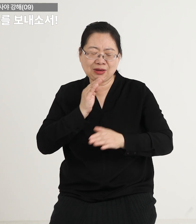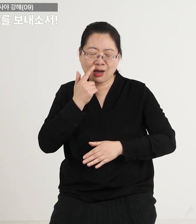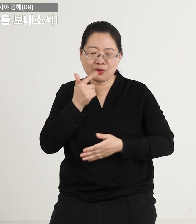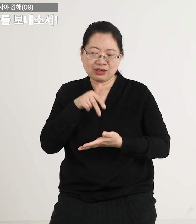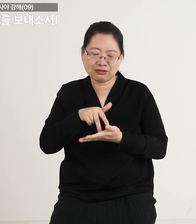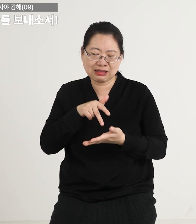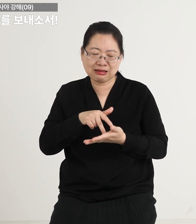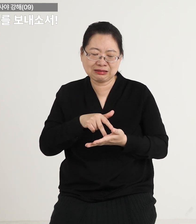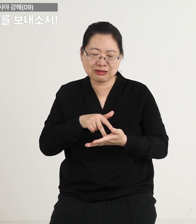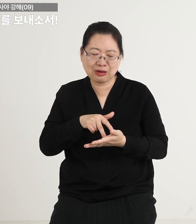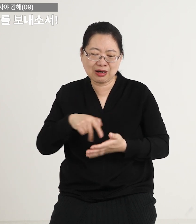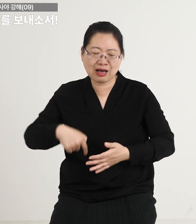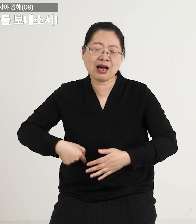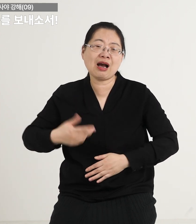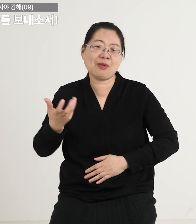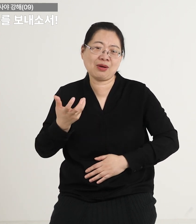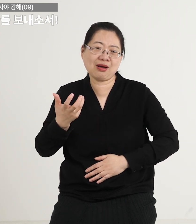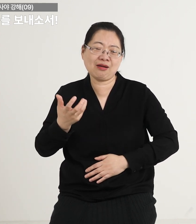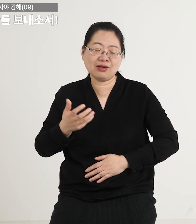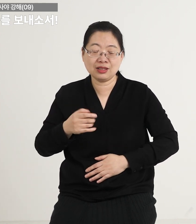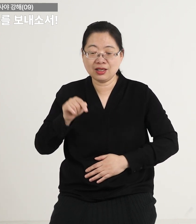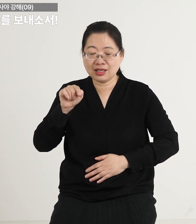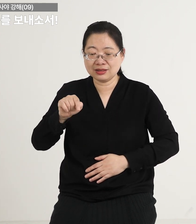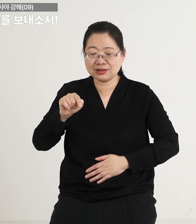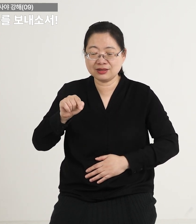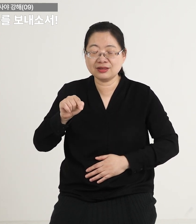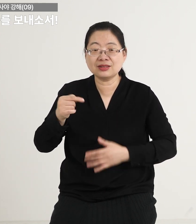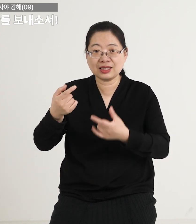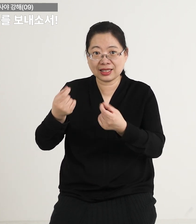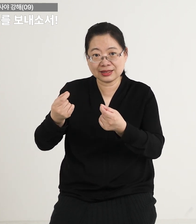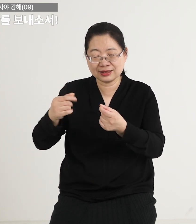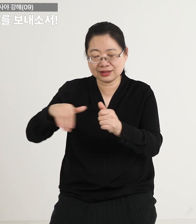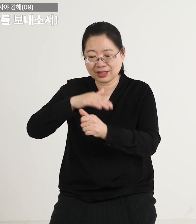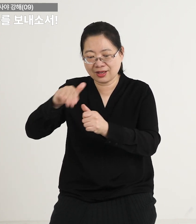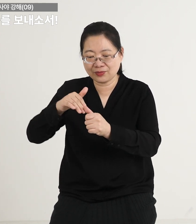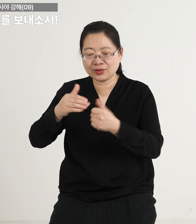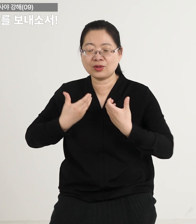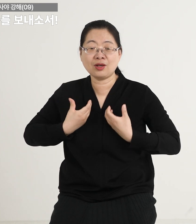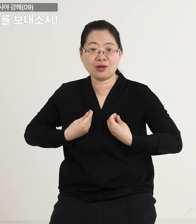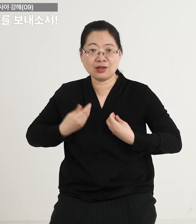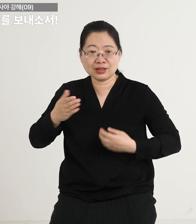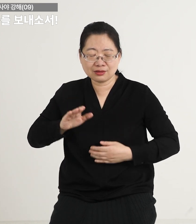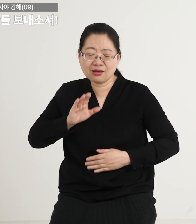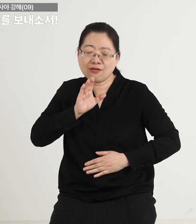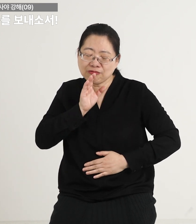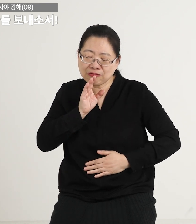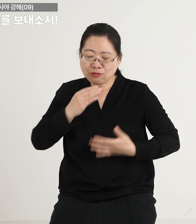자, 그것도 절망이죠. 근데 더 진짜 절망이 뭔지 아세요?